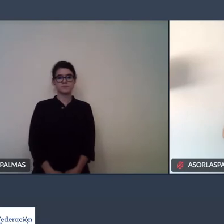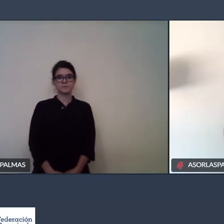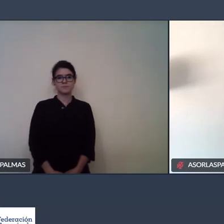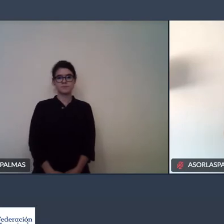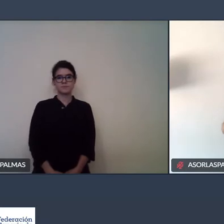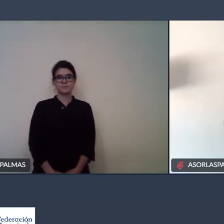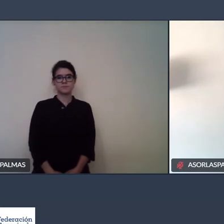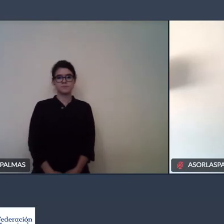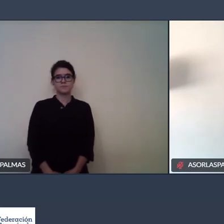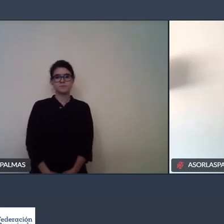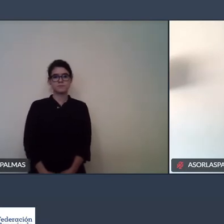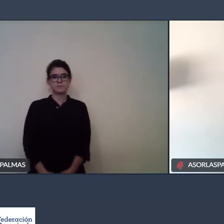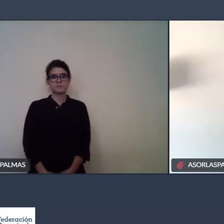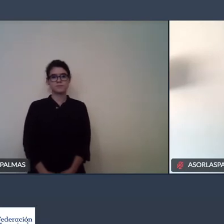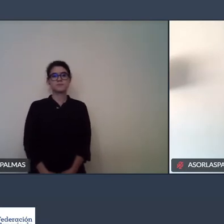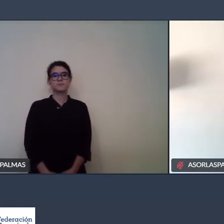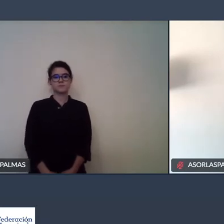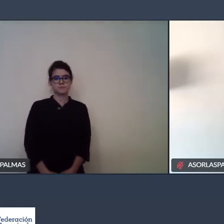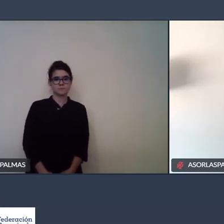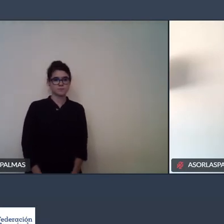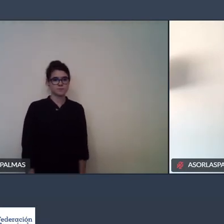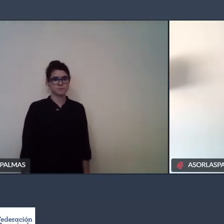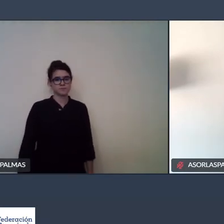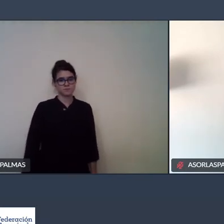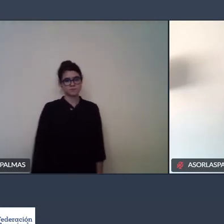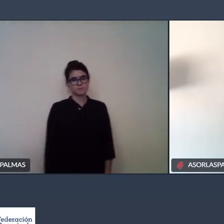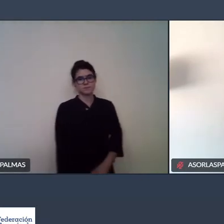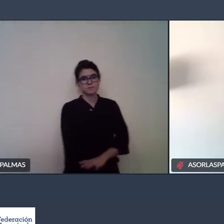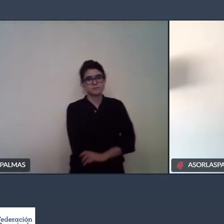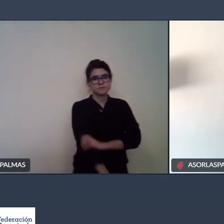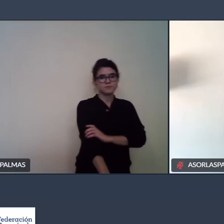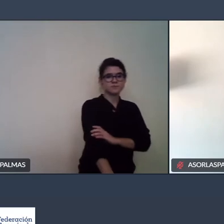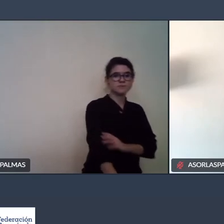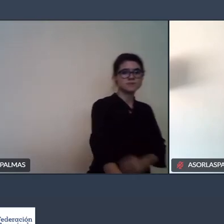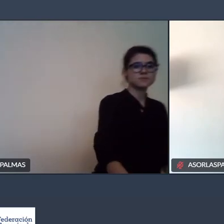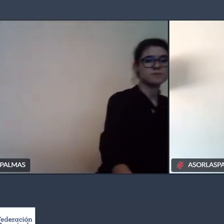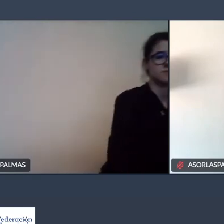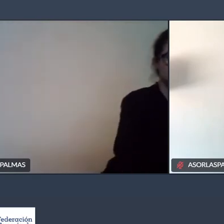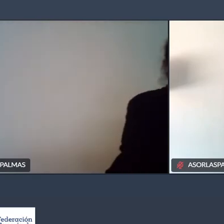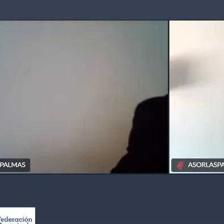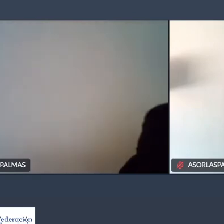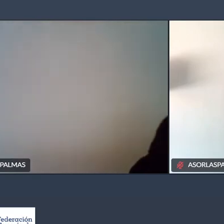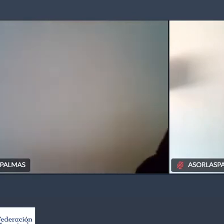sido al otro poste. Al poste bajo. Ahí.